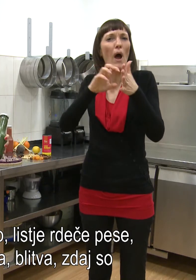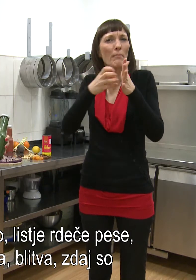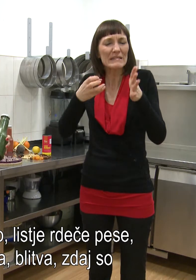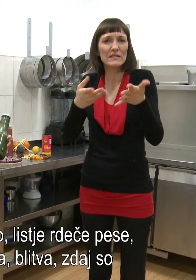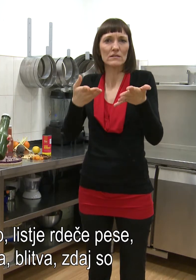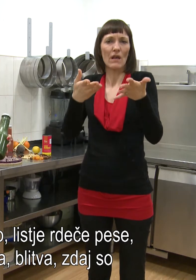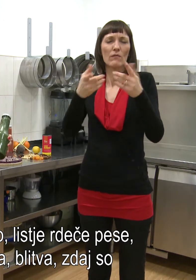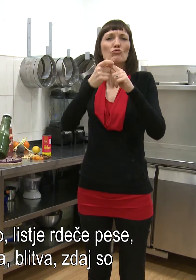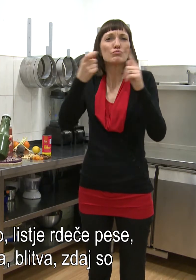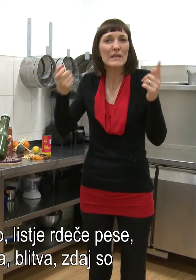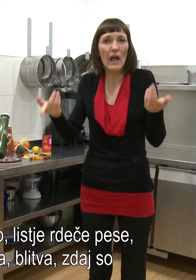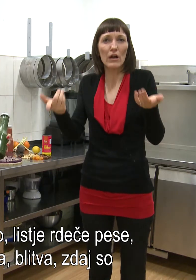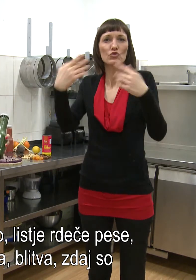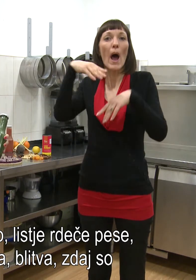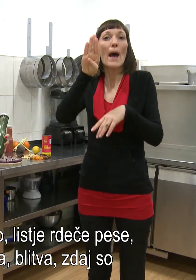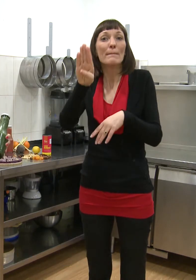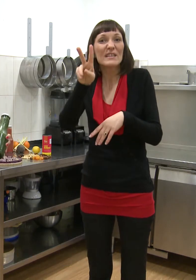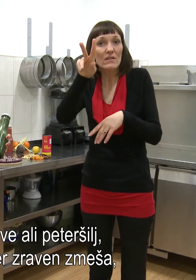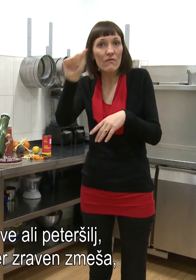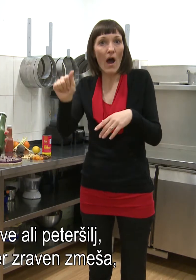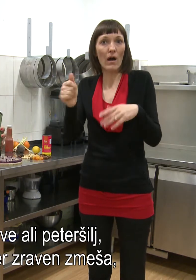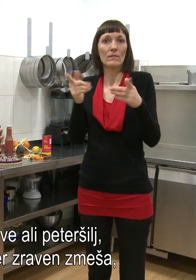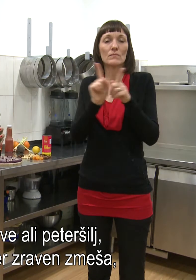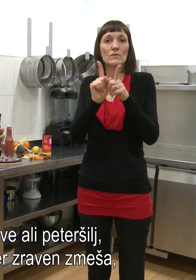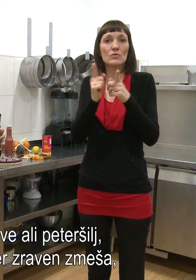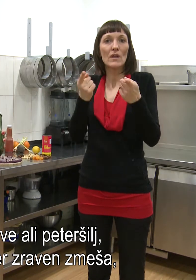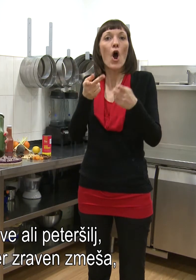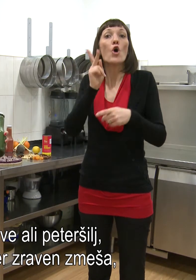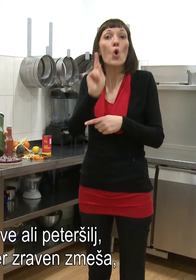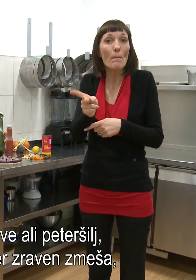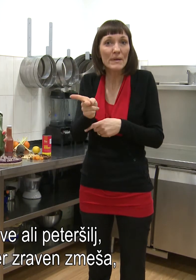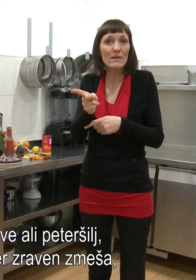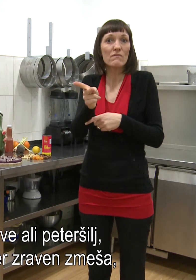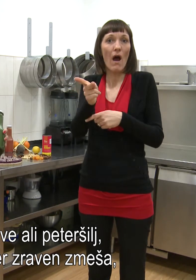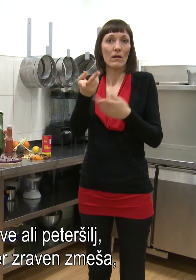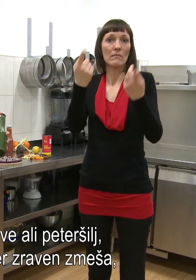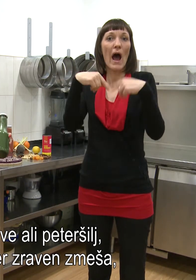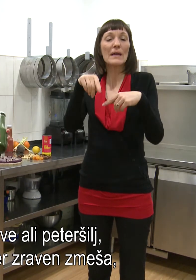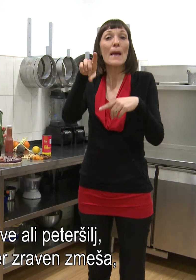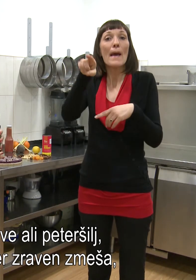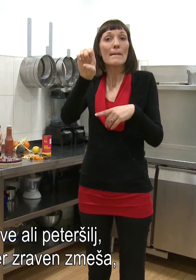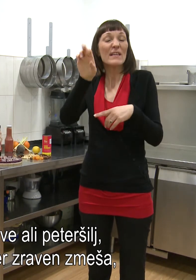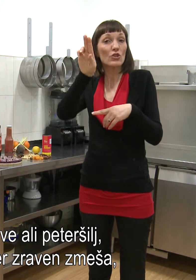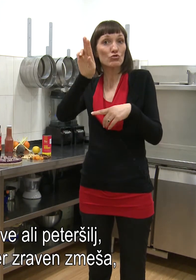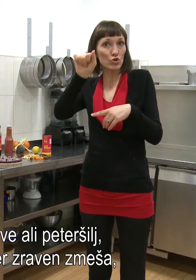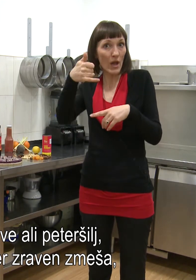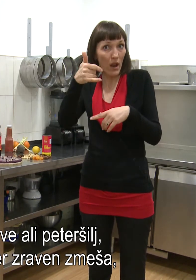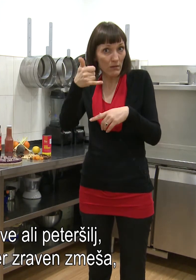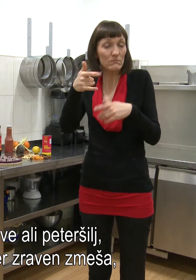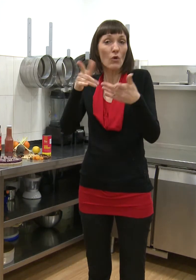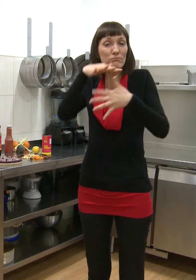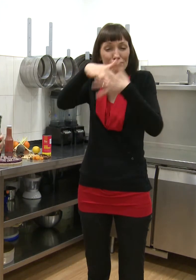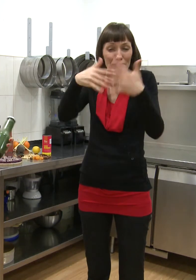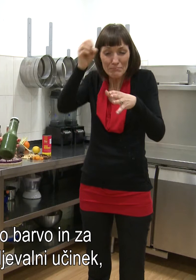korenja, špinača, blitva, zdaj so aktualne koprive ali pa peteršilj. To se lepo super zraven